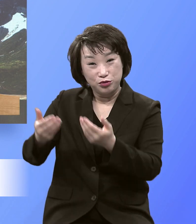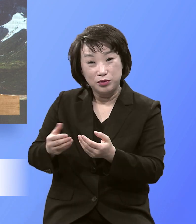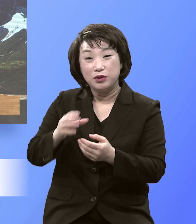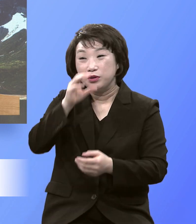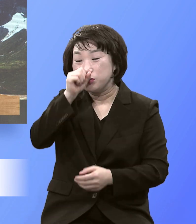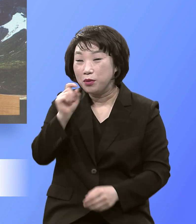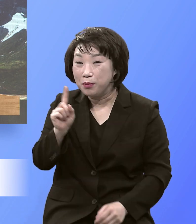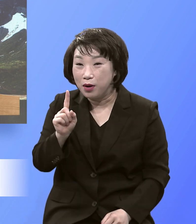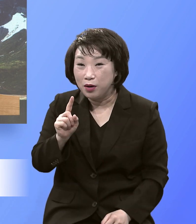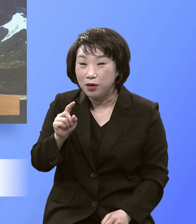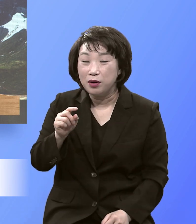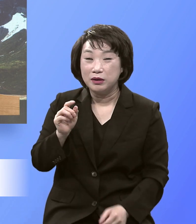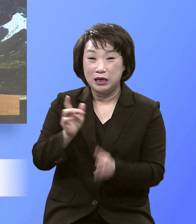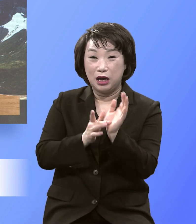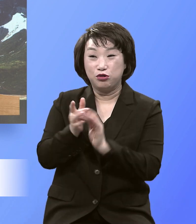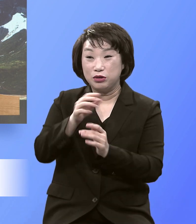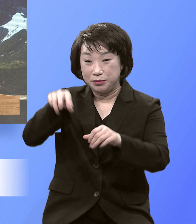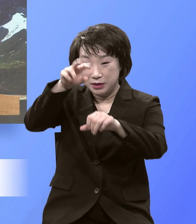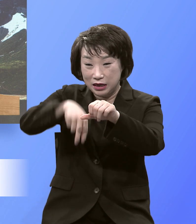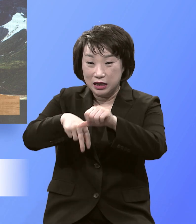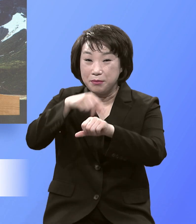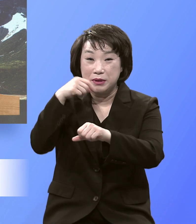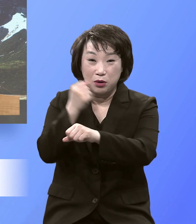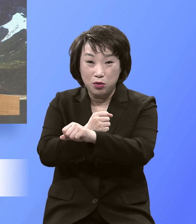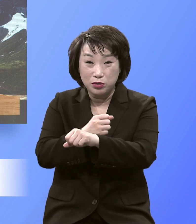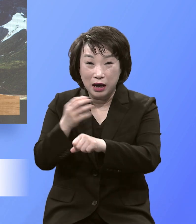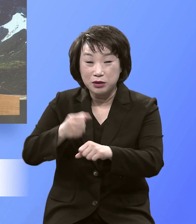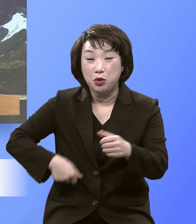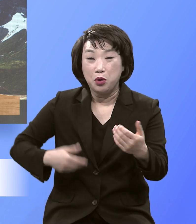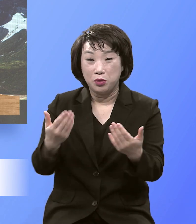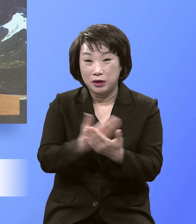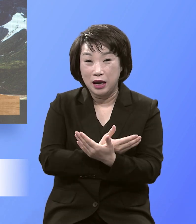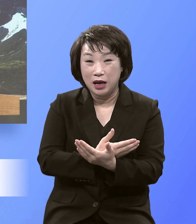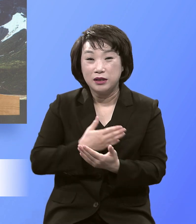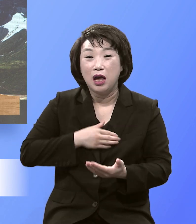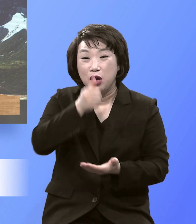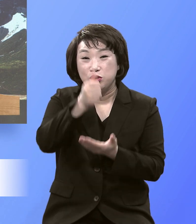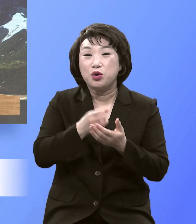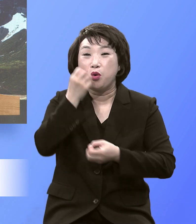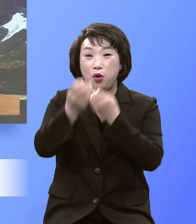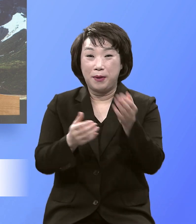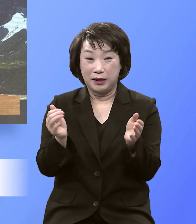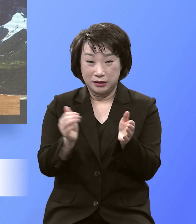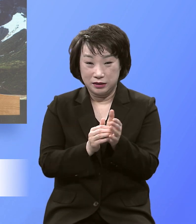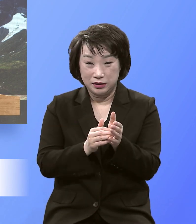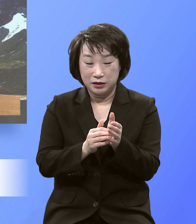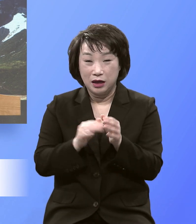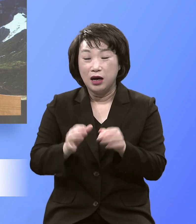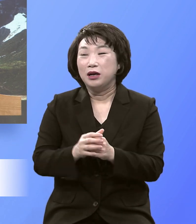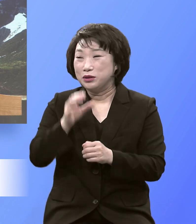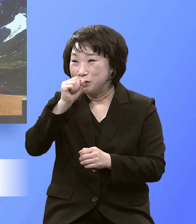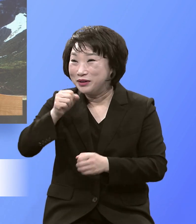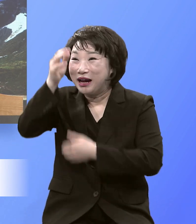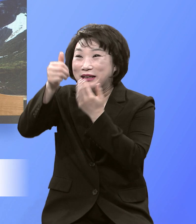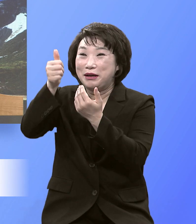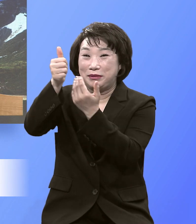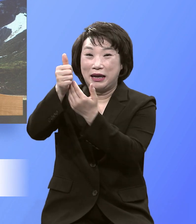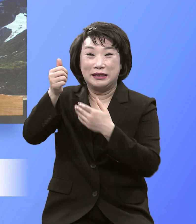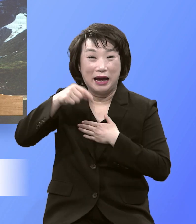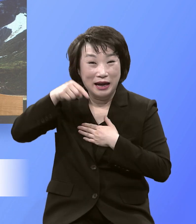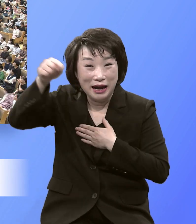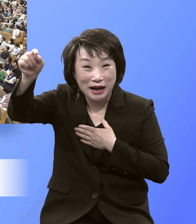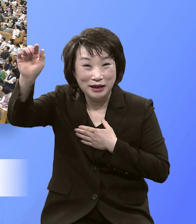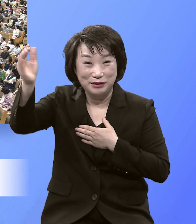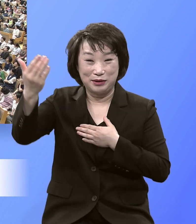선은 예수 십자가의 피 앞에 회개로 죄를 털어버리고 선하신 하나님께로